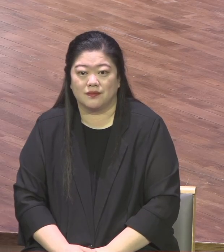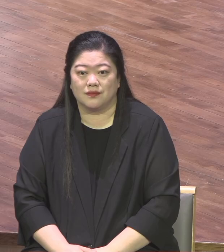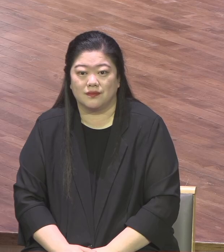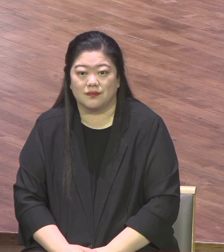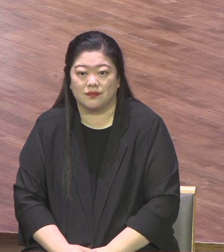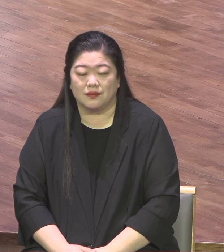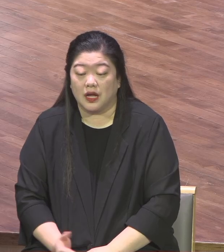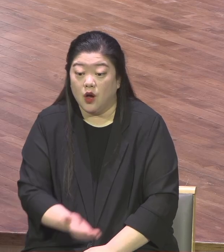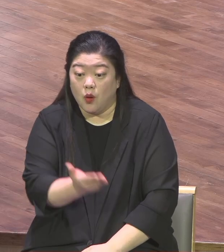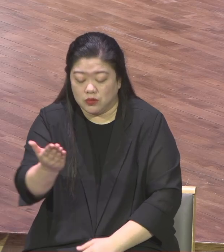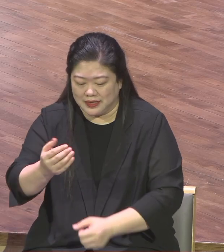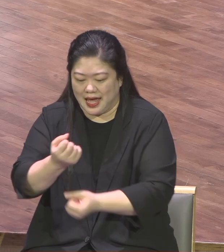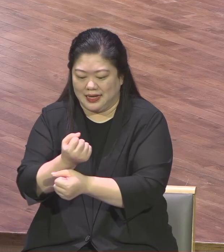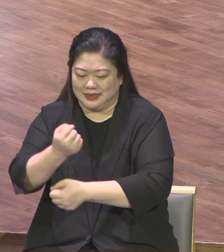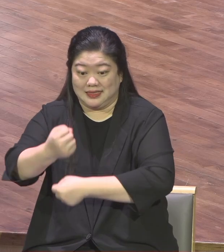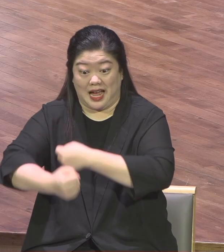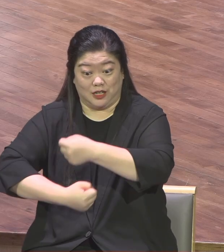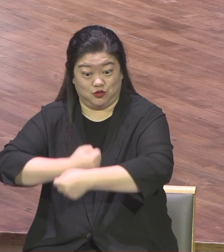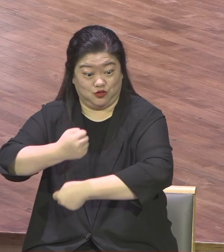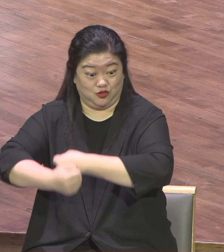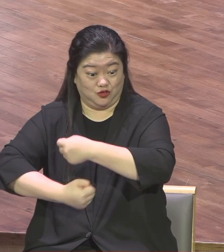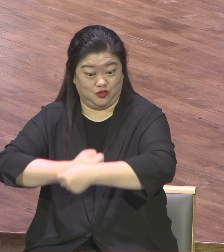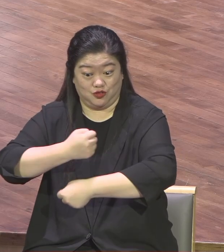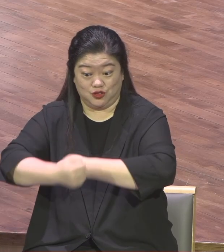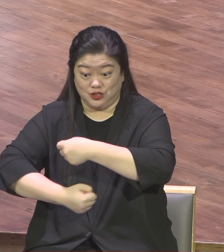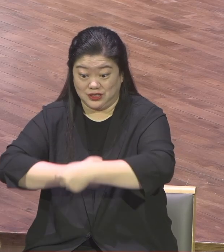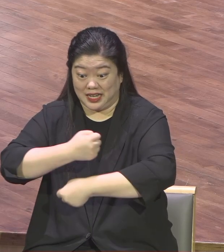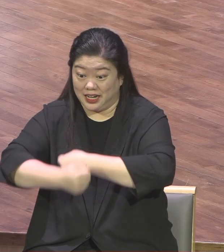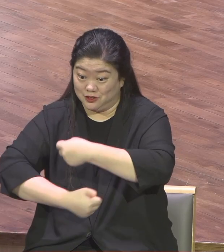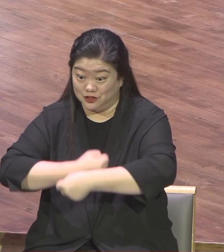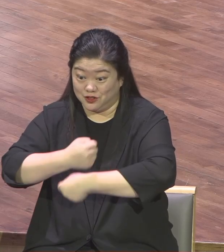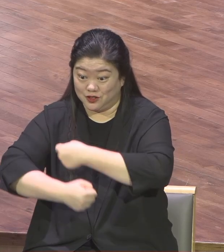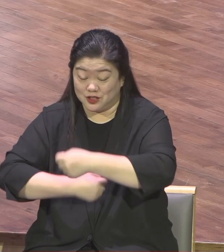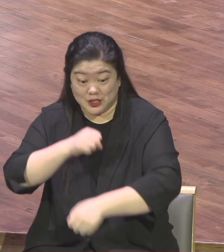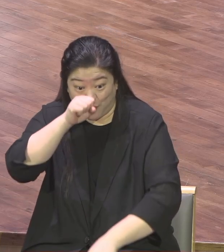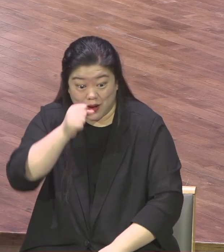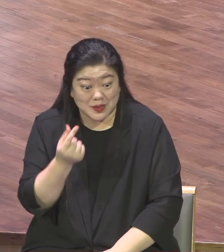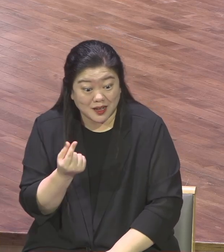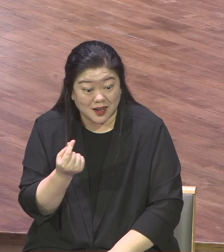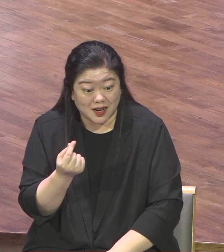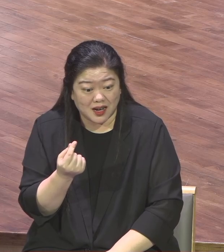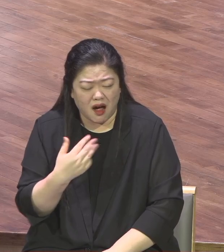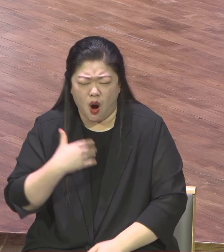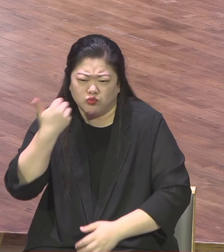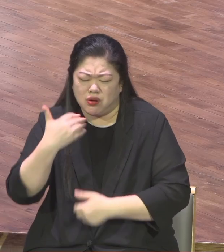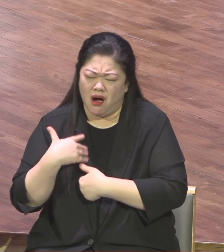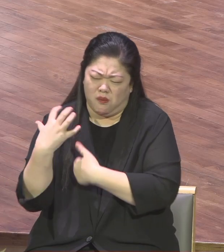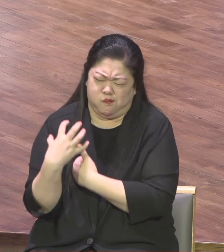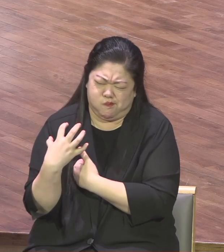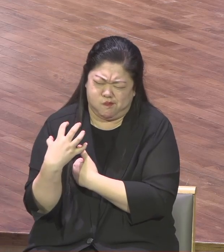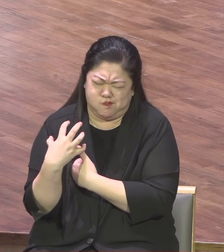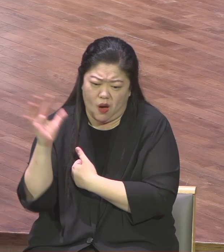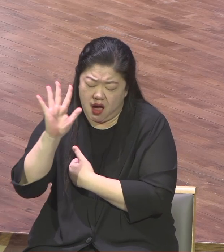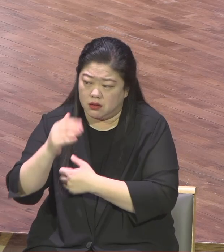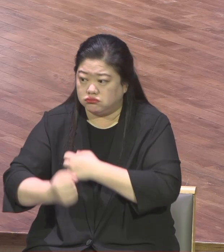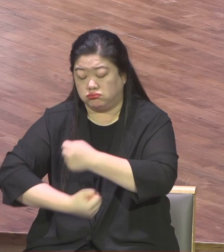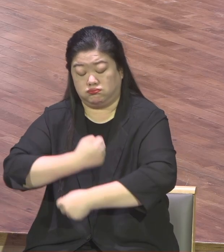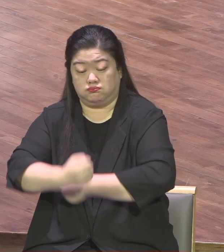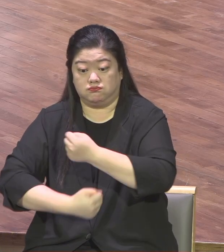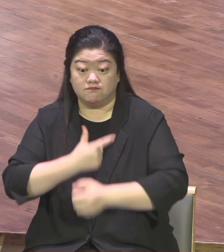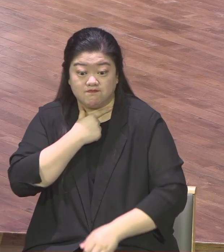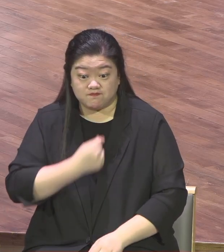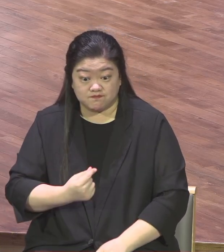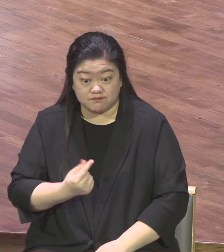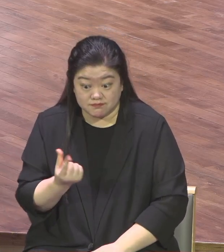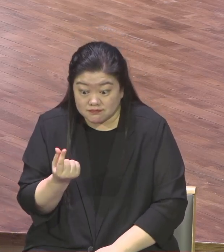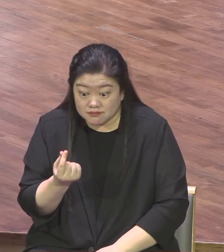없습니다. 뭐 다른 종교들 욕을 해도 할 수 없어요. 예수 그리스도입니다. 예수 그리스도를